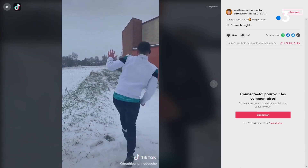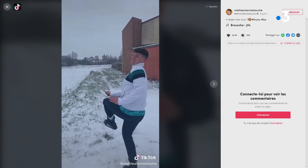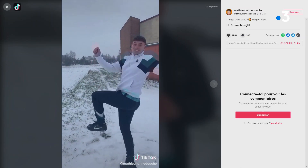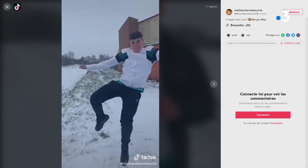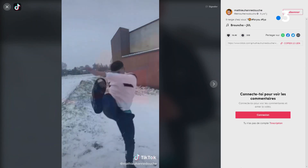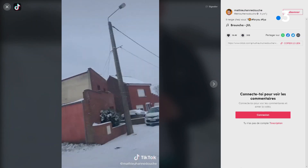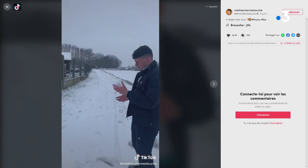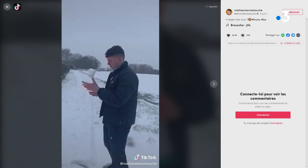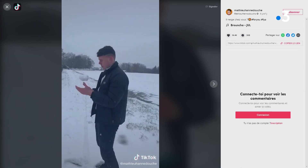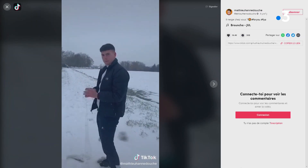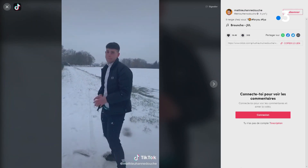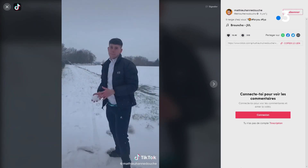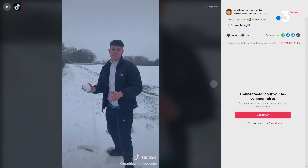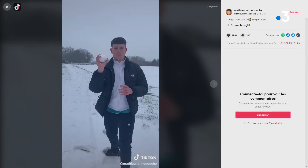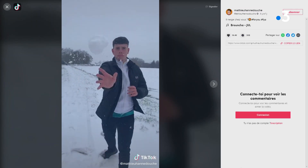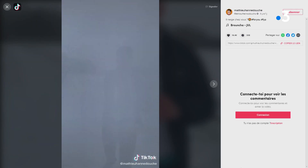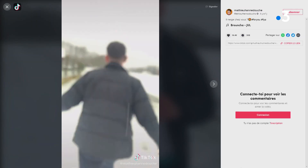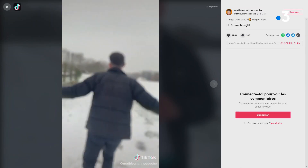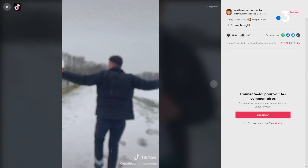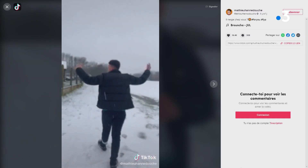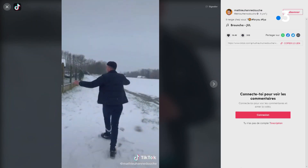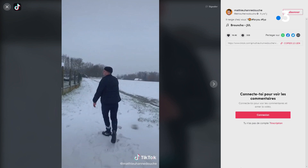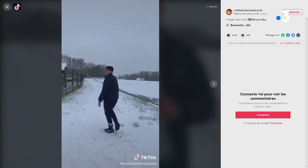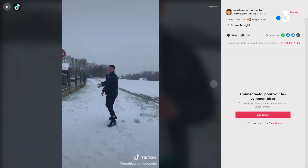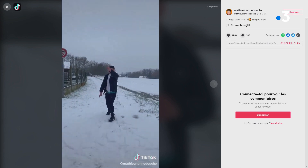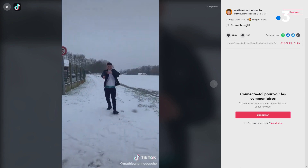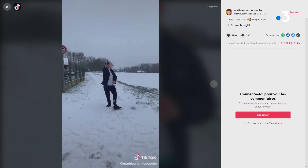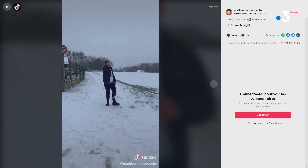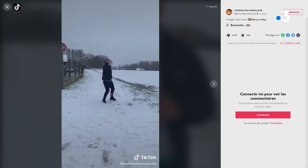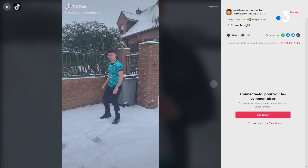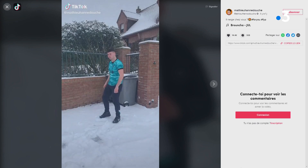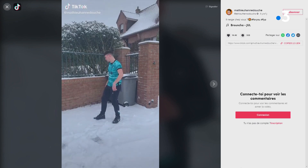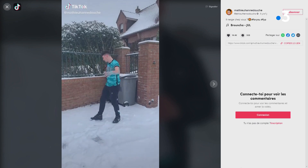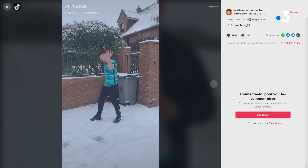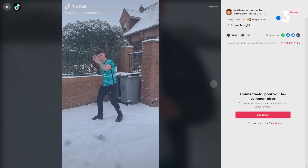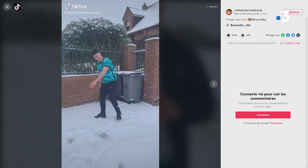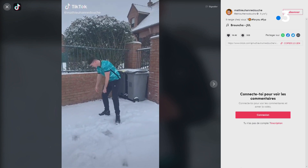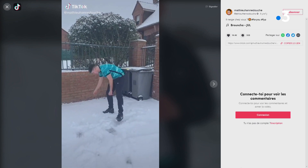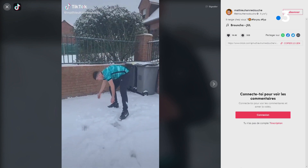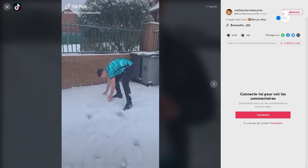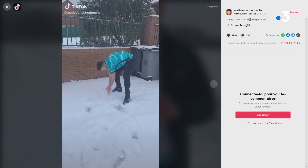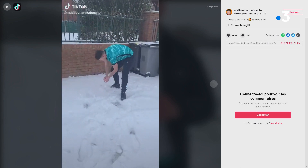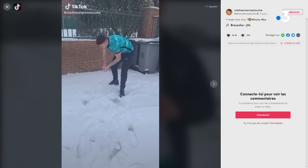avec laquelle Mathieu rêve de gagner sa vie, notamment pour venir en aide aux associations qui s'occupent de jeunes malentendants.